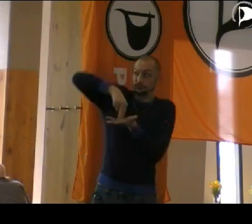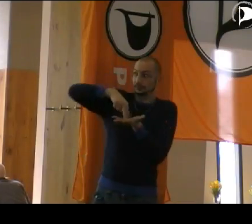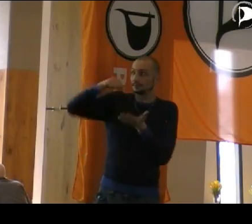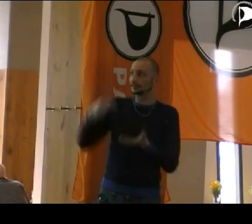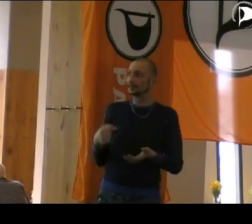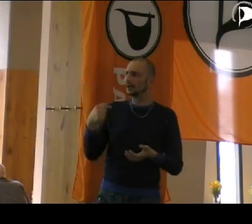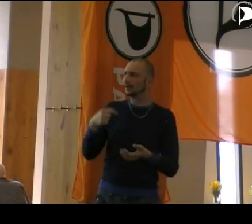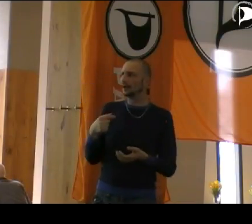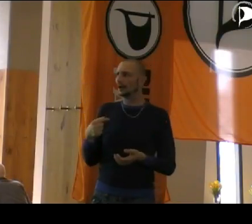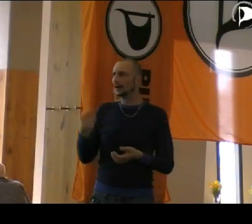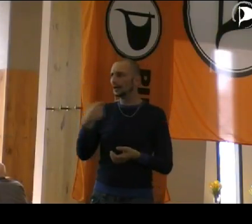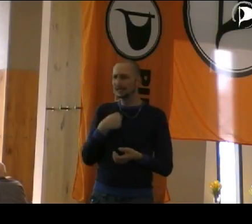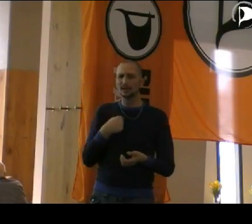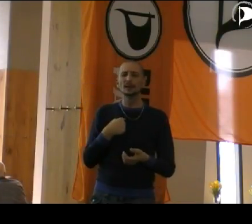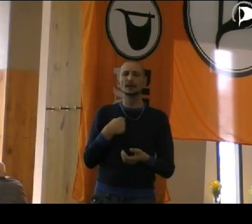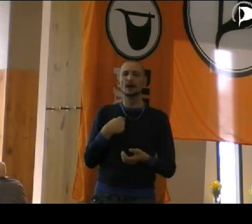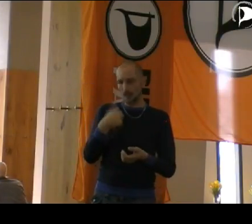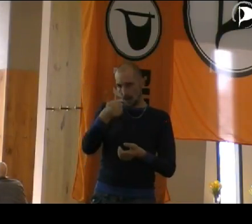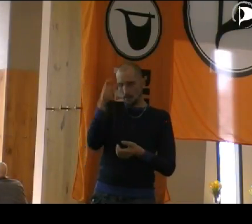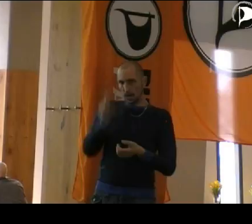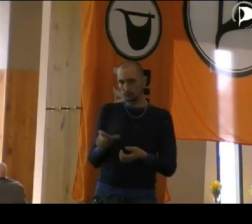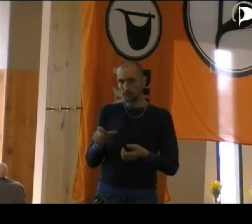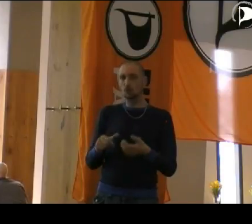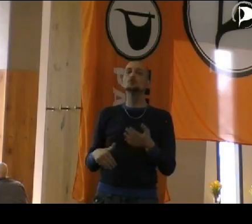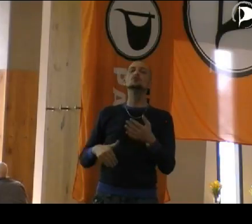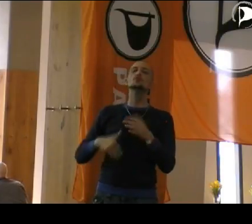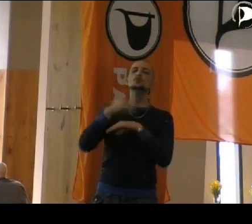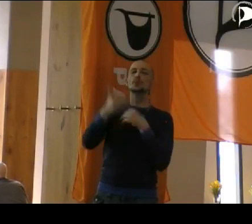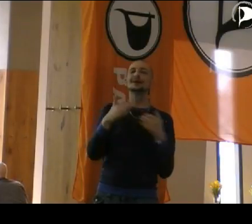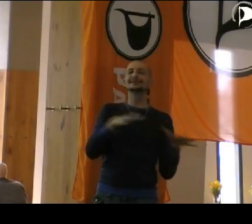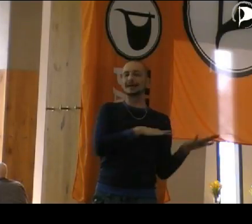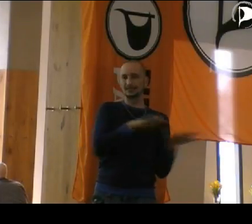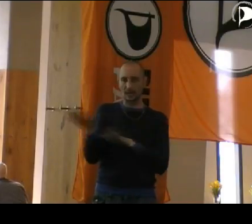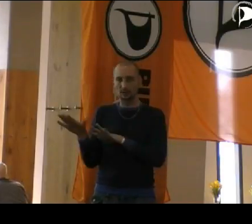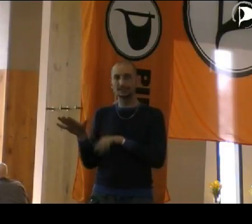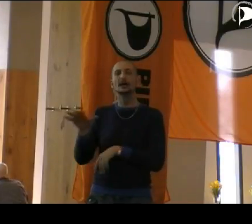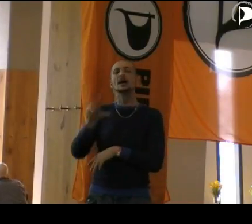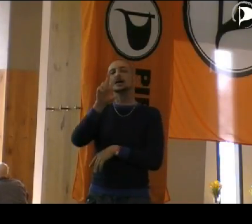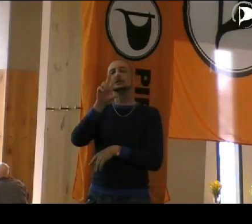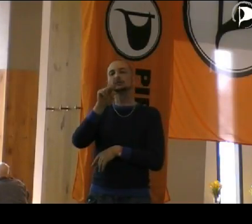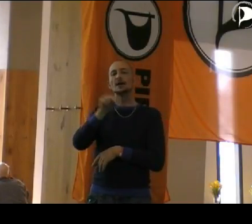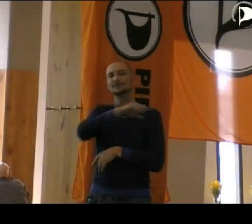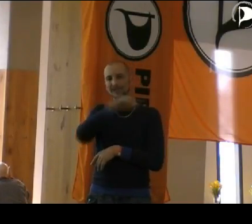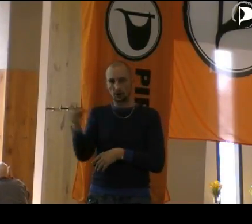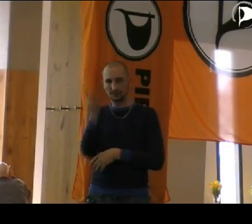einer von über 10.000 2011 piraten ganz schön